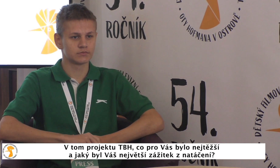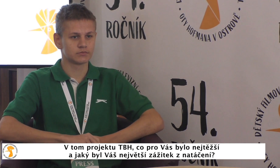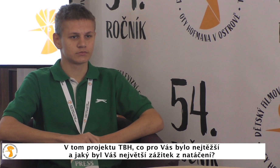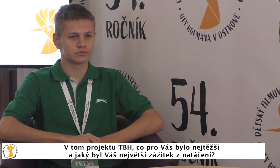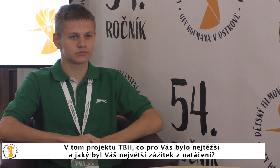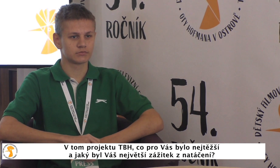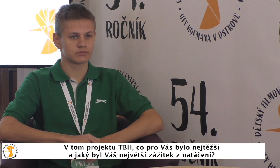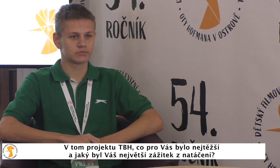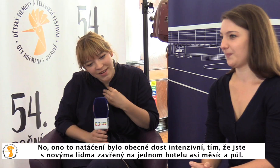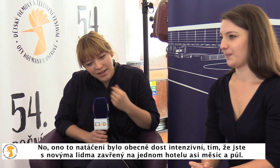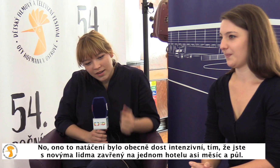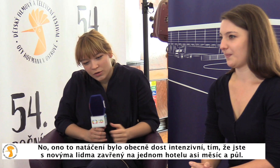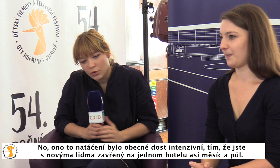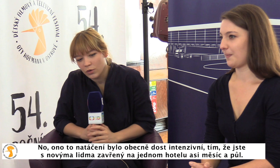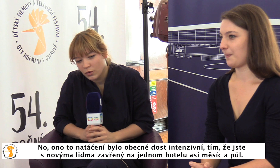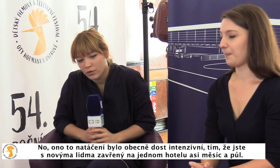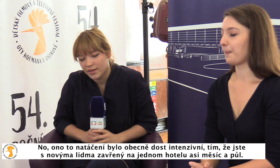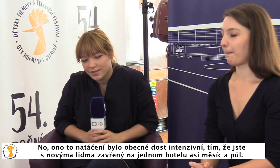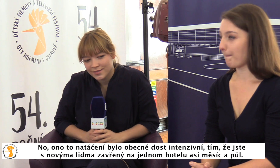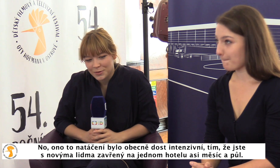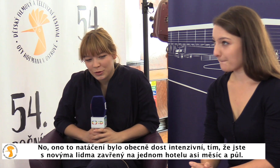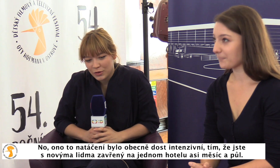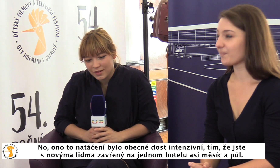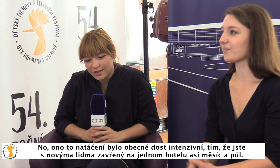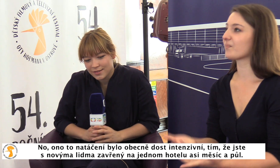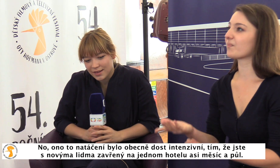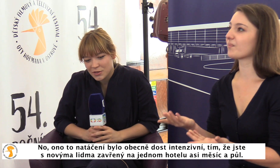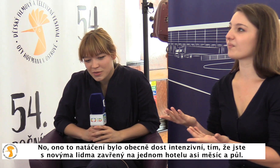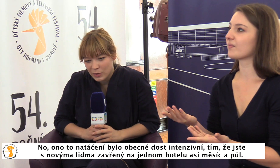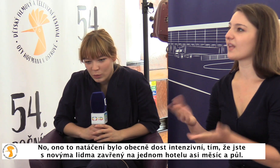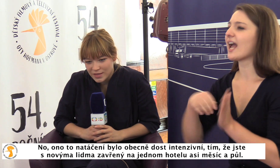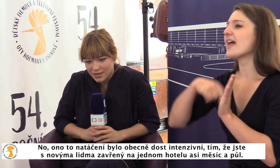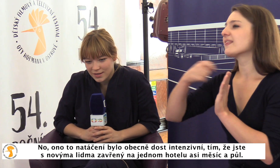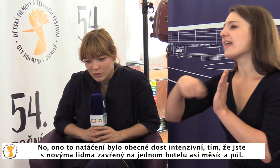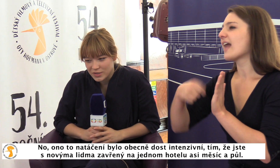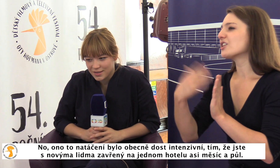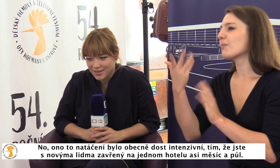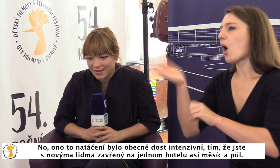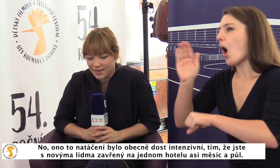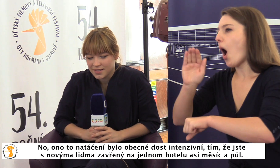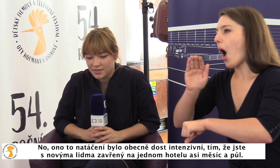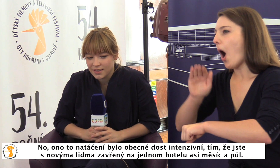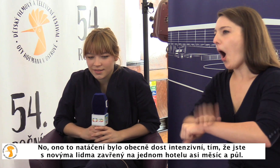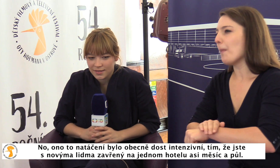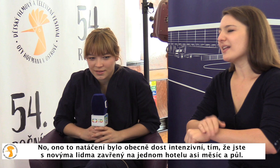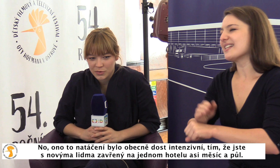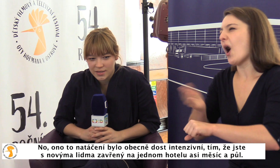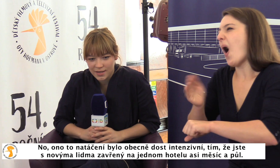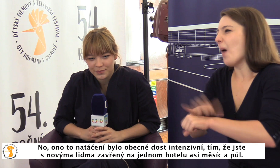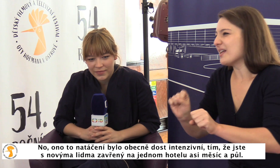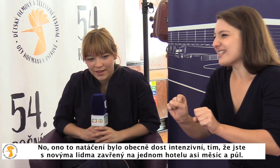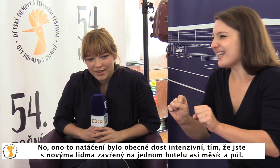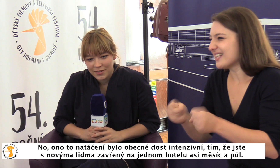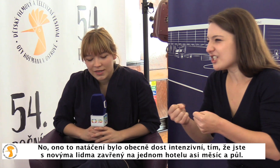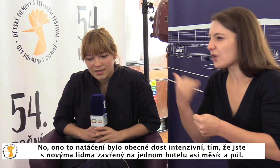zážitek z natáčení? No, ono to natáčení bylo obecně dost intenzivní, tím, že